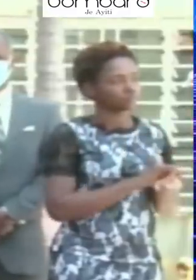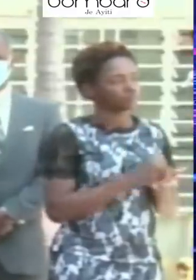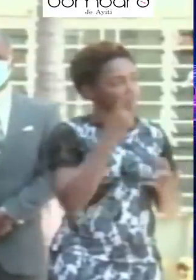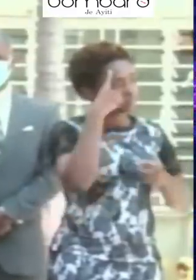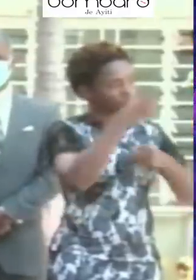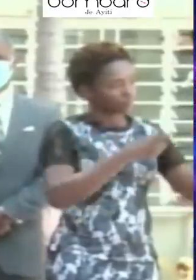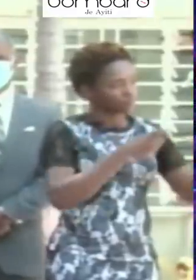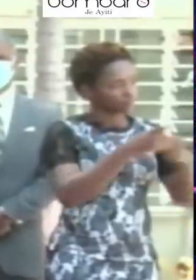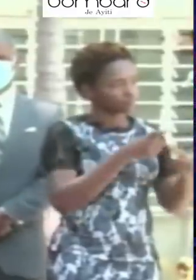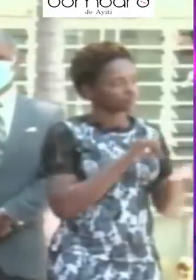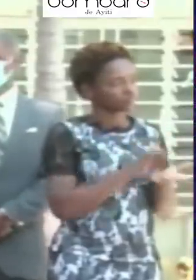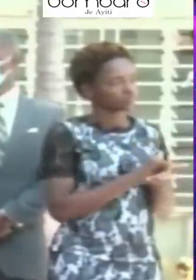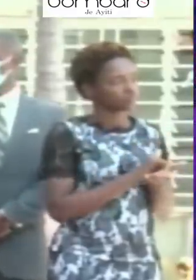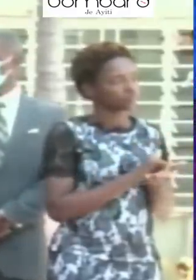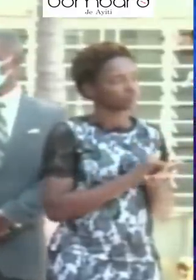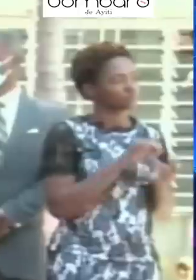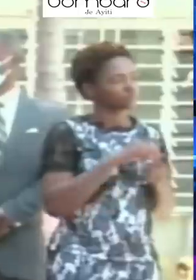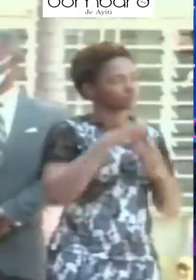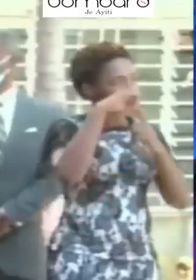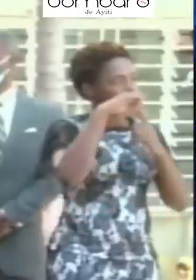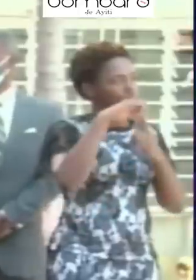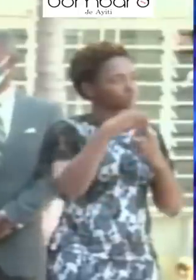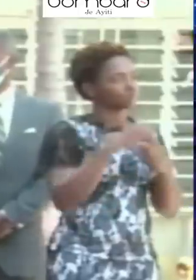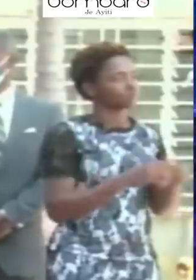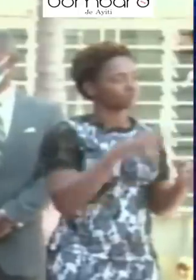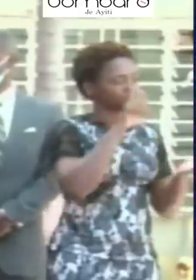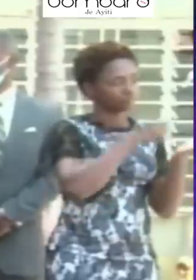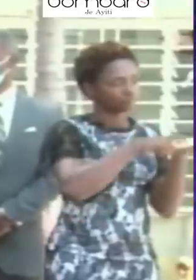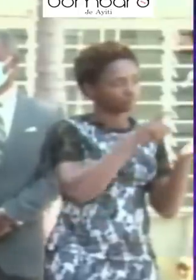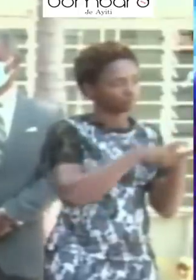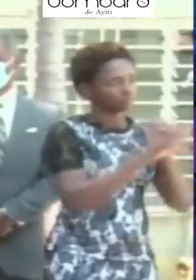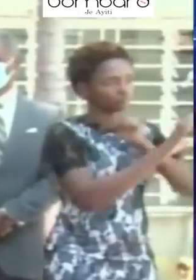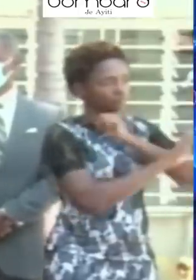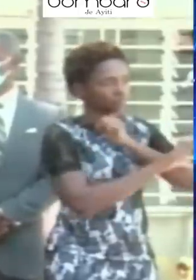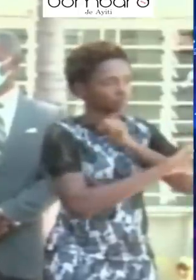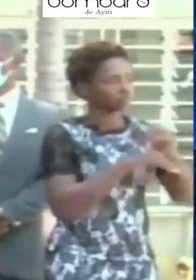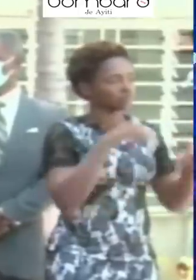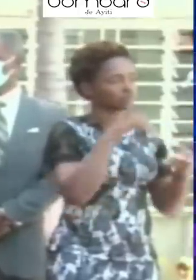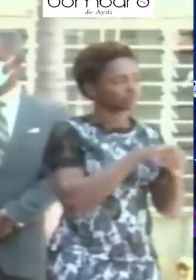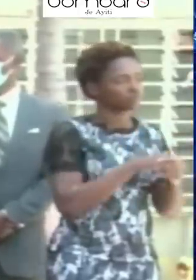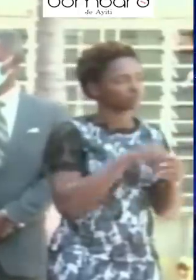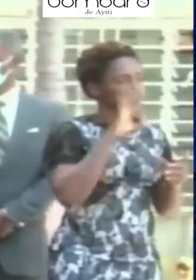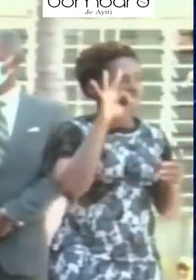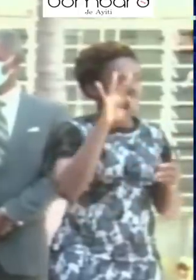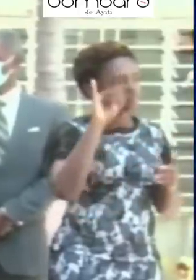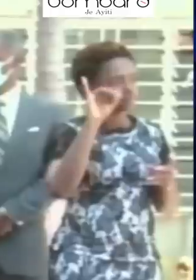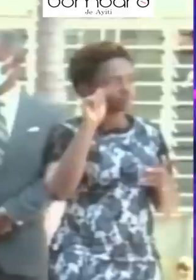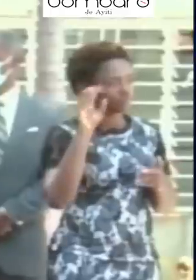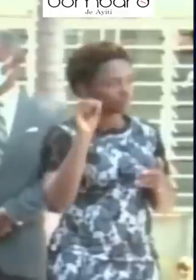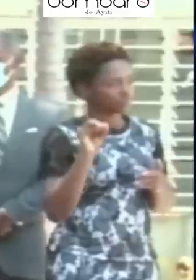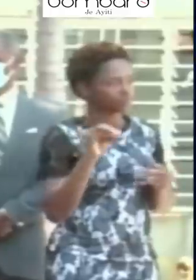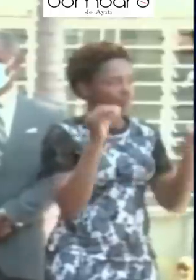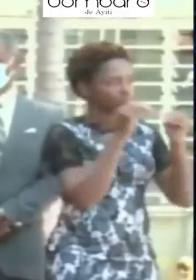contrôle qui pour fait particulièrement dans le port Saint-Marc, dans le port Cap-Haïtien, dans le port Lafito. C'est